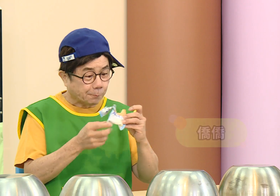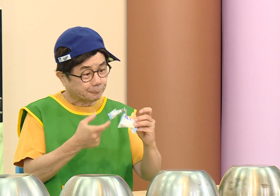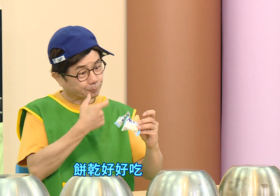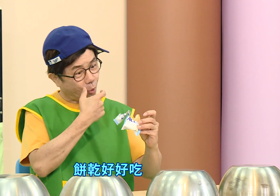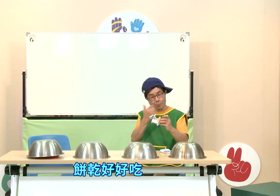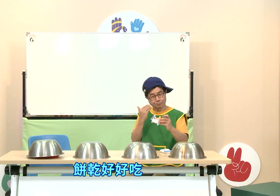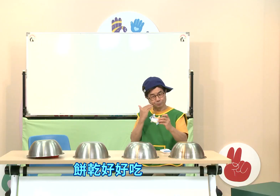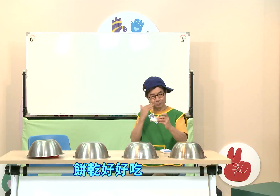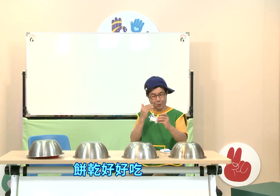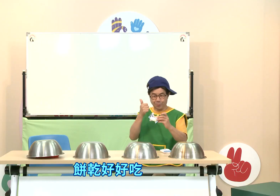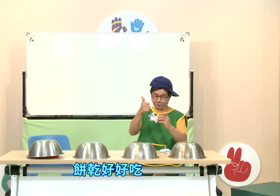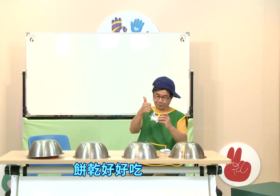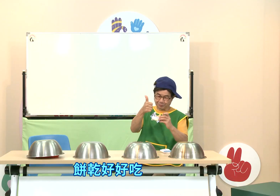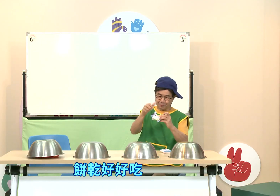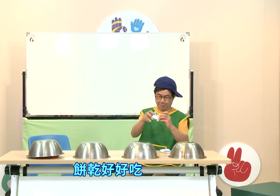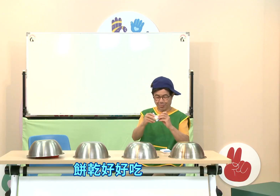餅乾好好吃